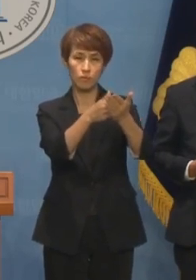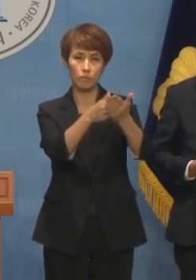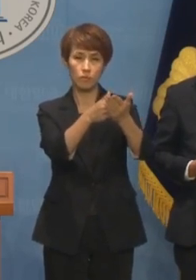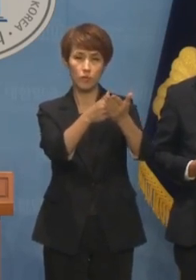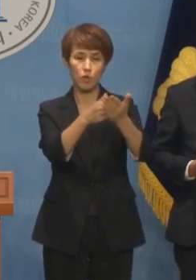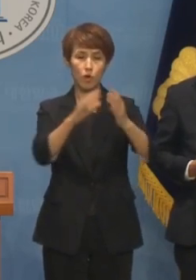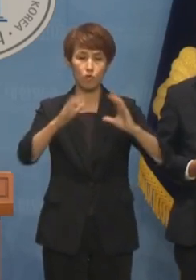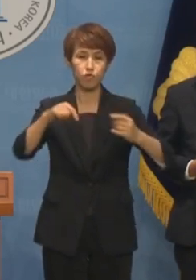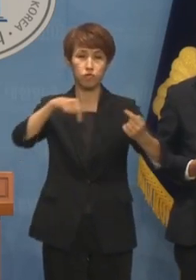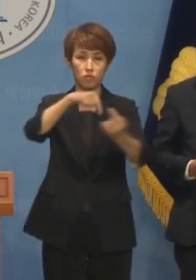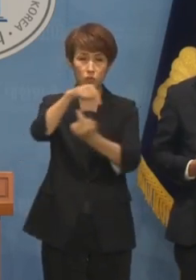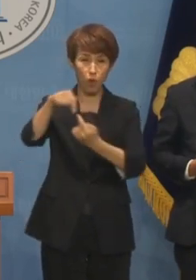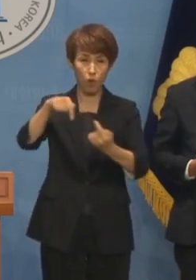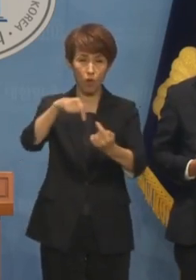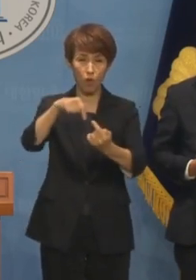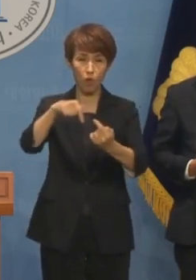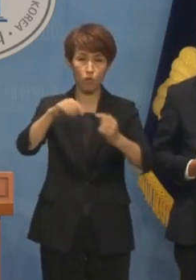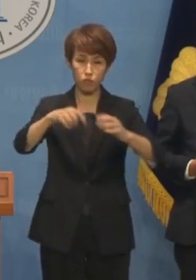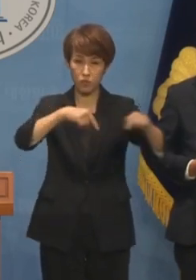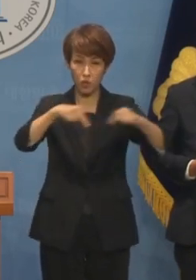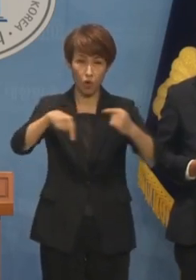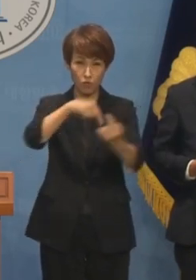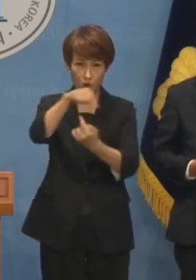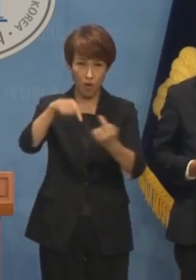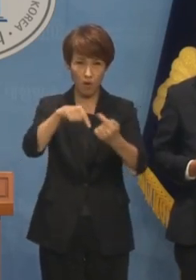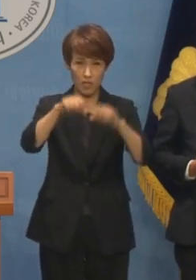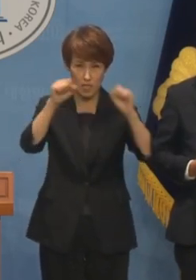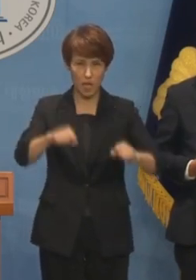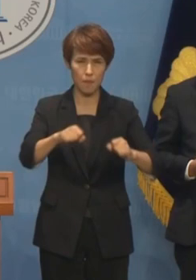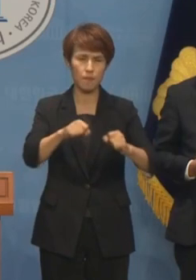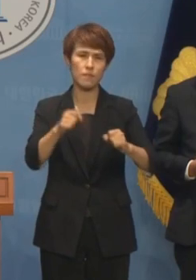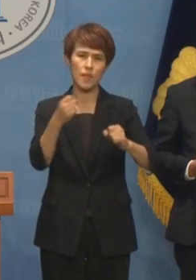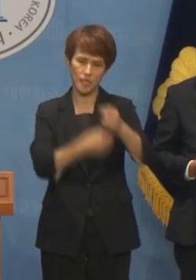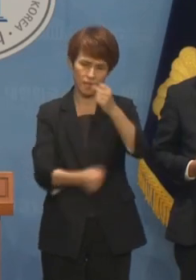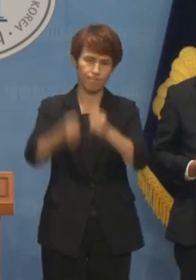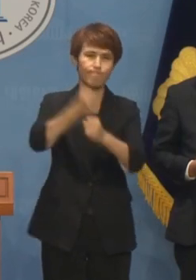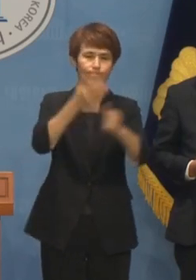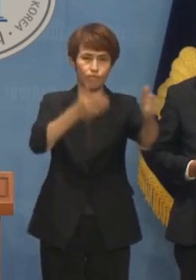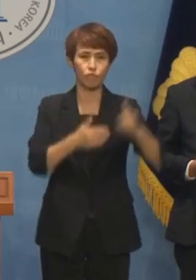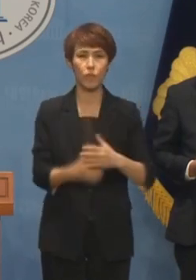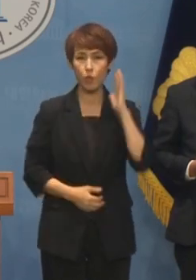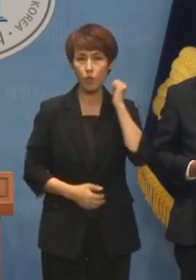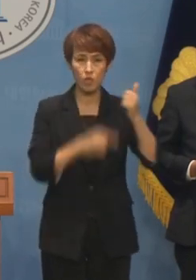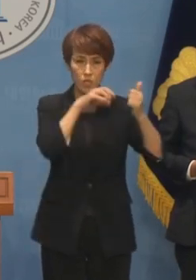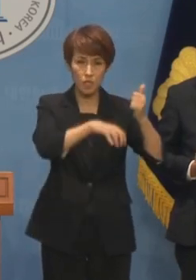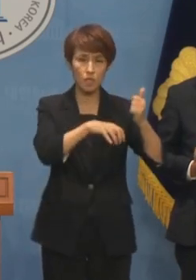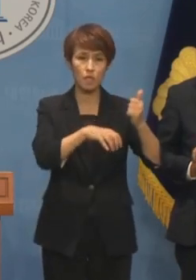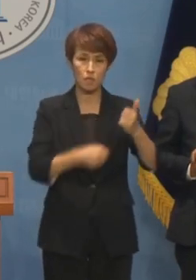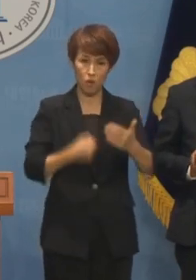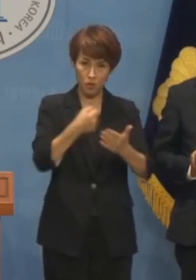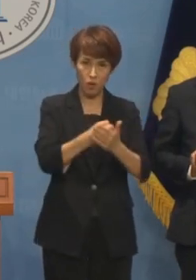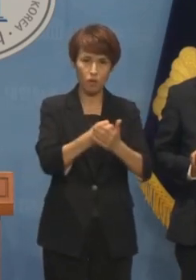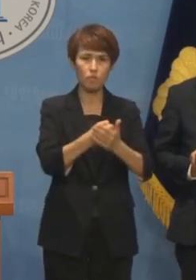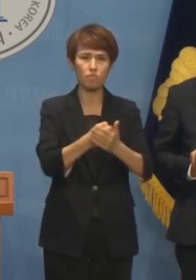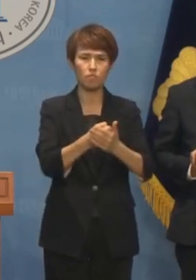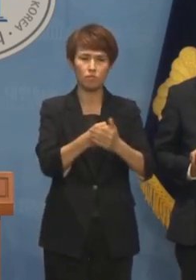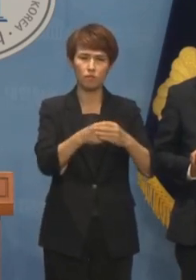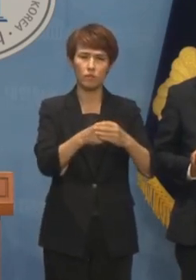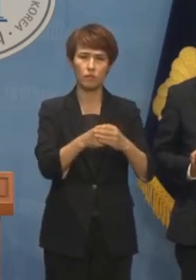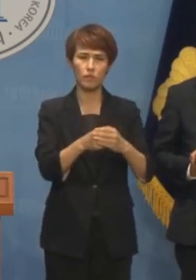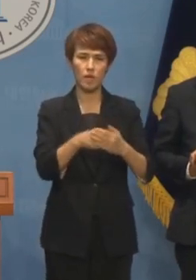무너진 국정운영 시스템을 복원하고 대통령실 내부 의사결정을 민주적으로 운영하십시오.